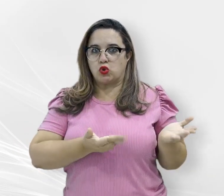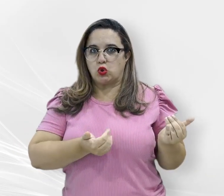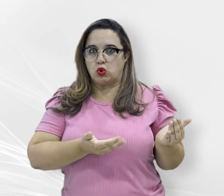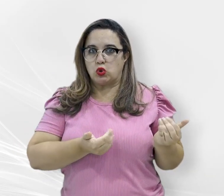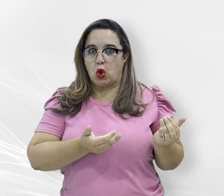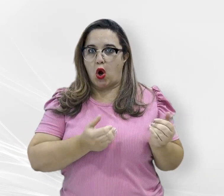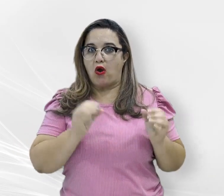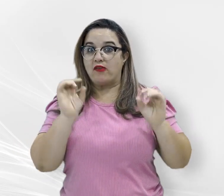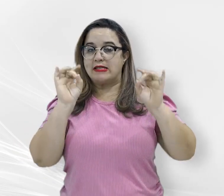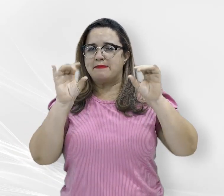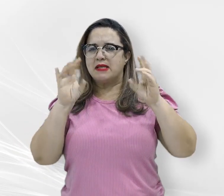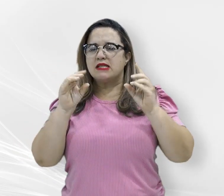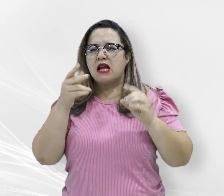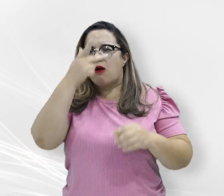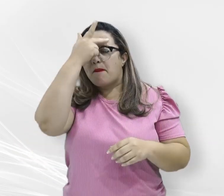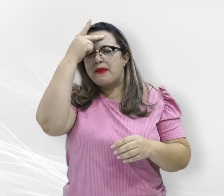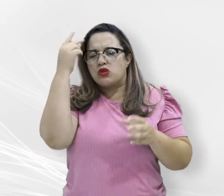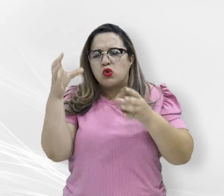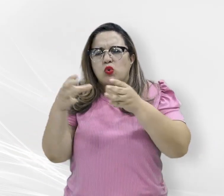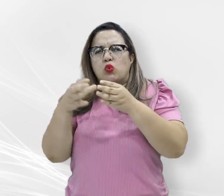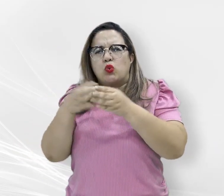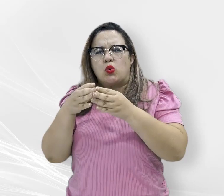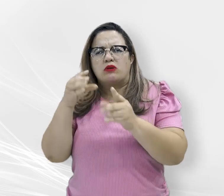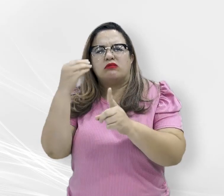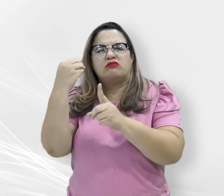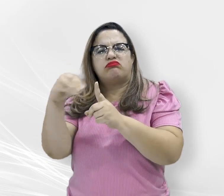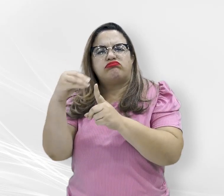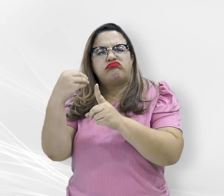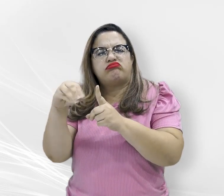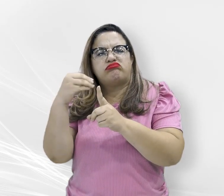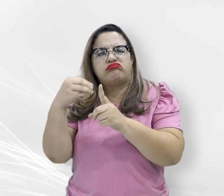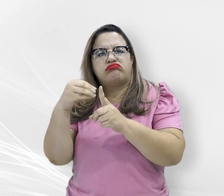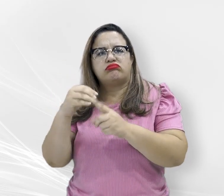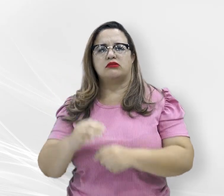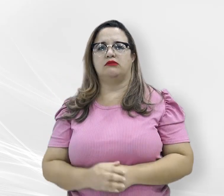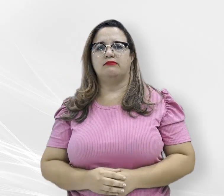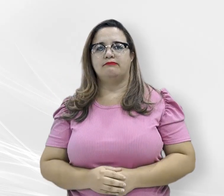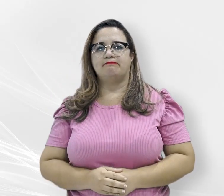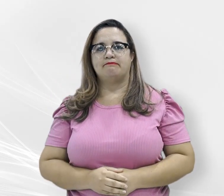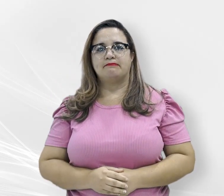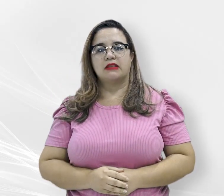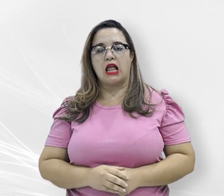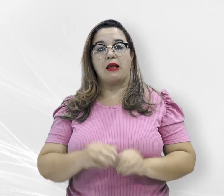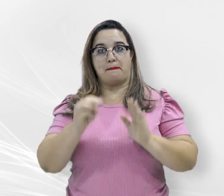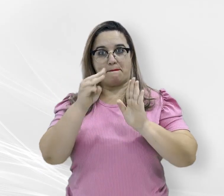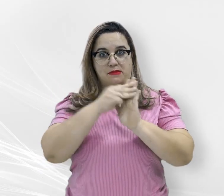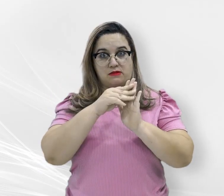em especial aqueles em situação de vulnerabilidade social. A medida provisória número